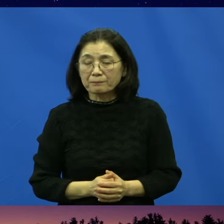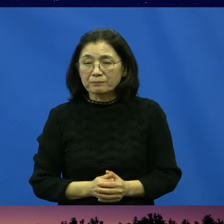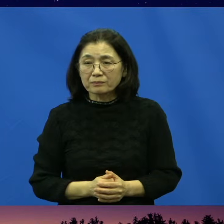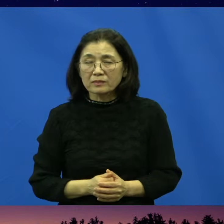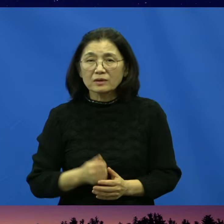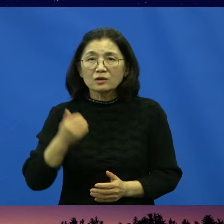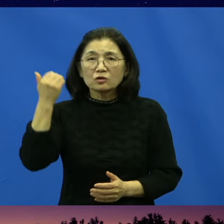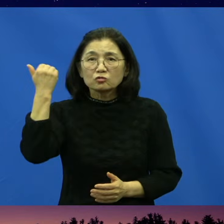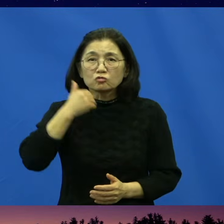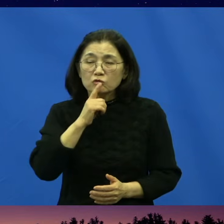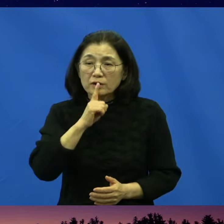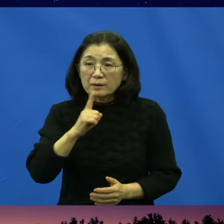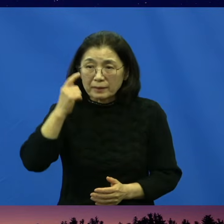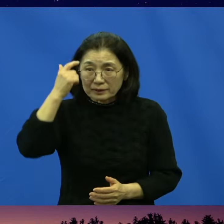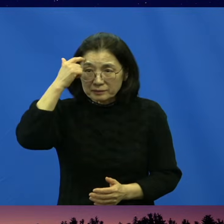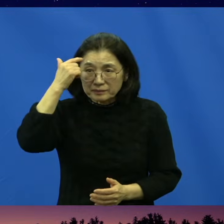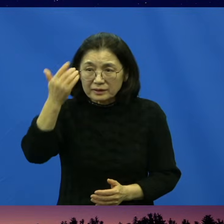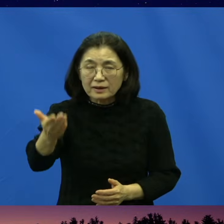말입니까?